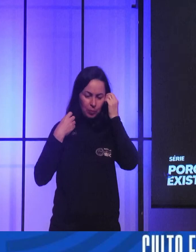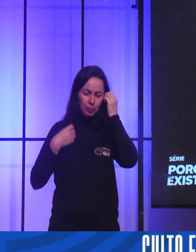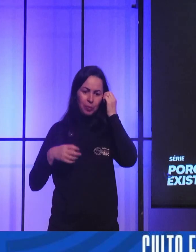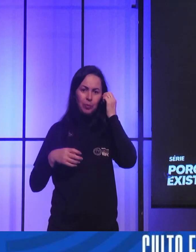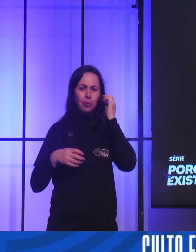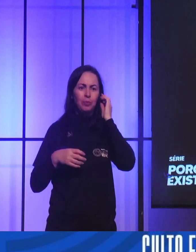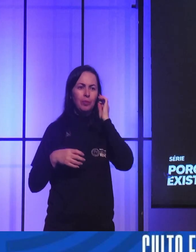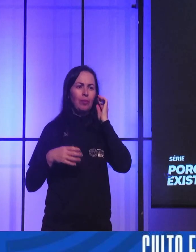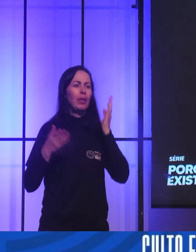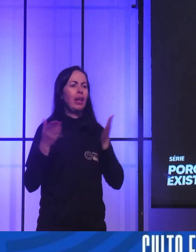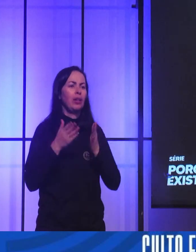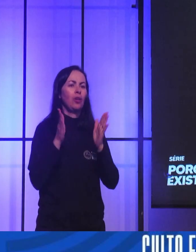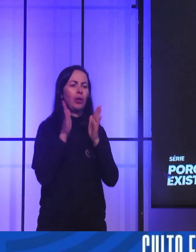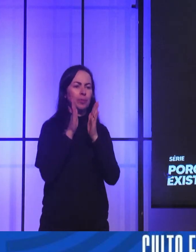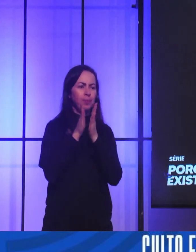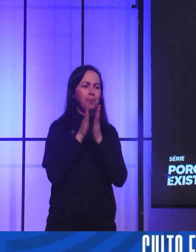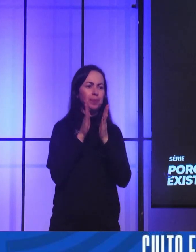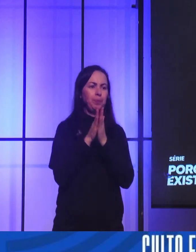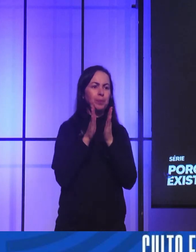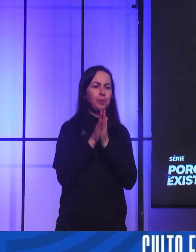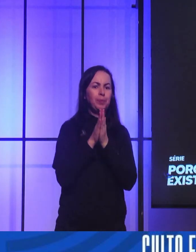Feche seus olhos, curve a sua cabeça.